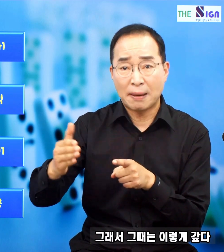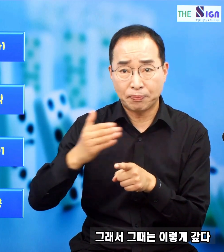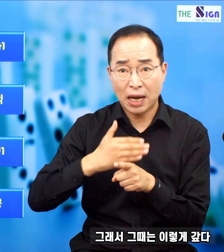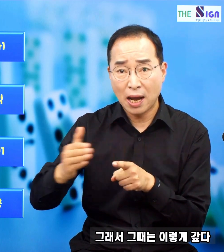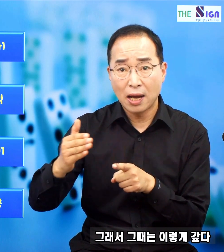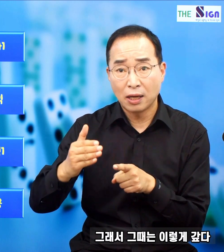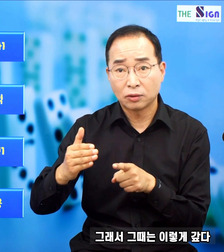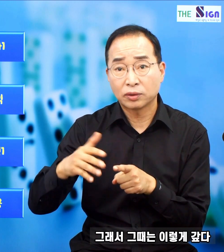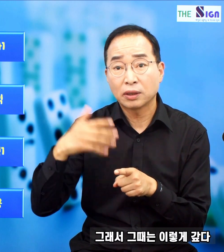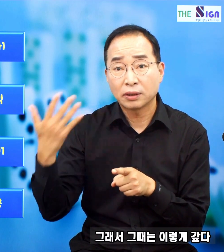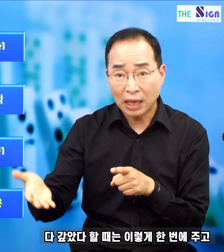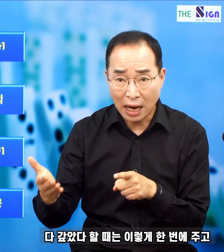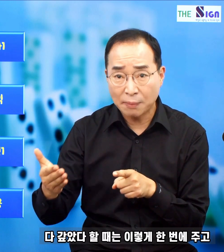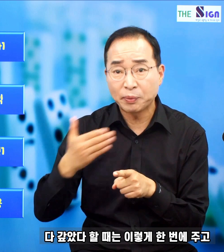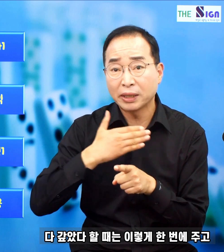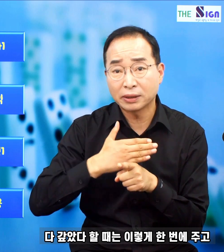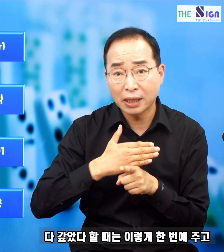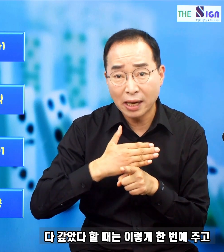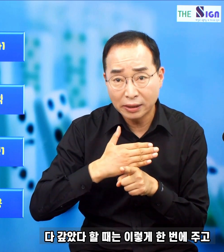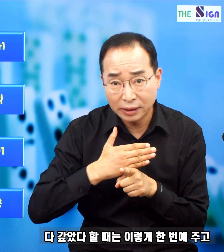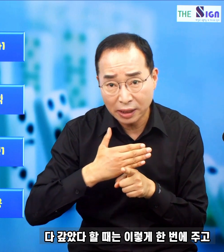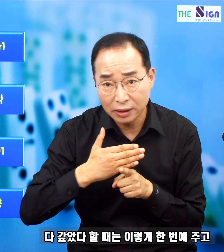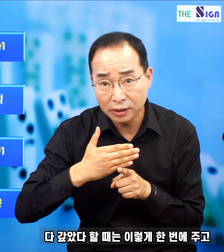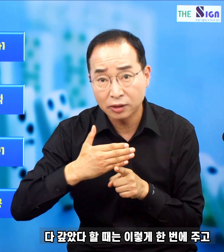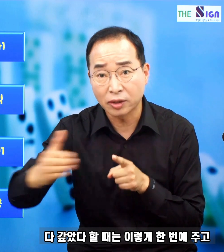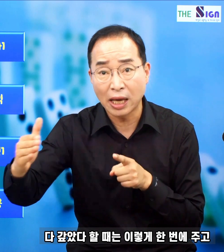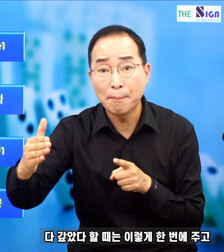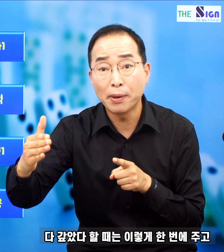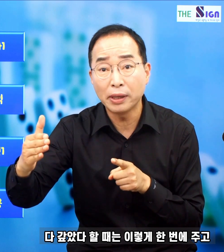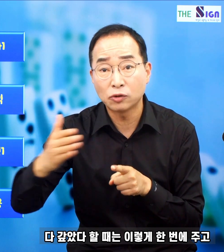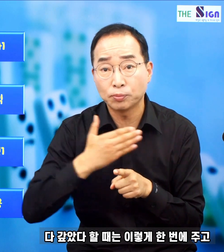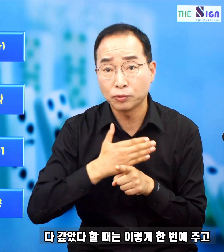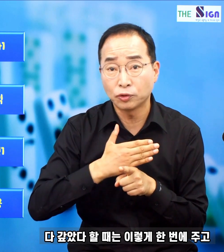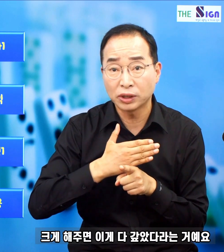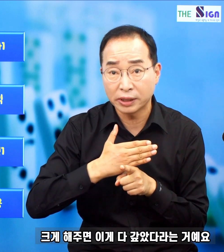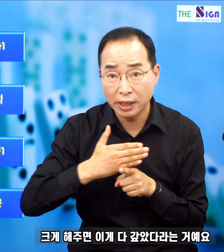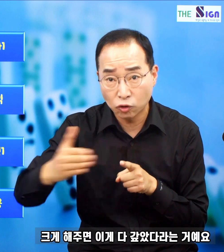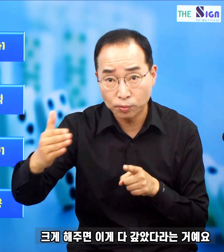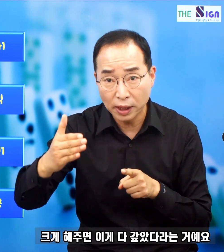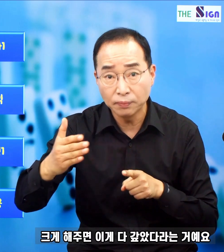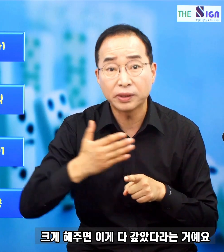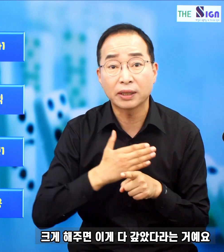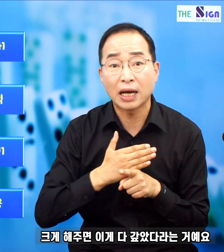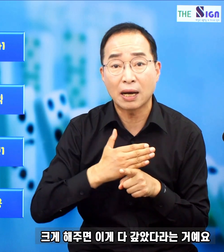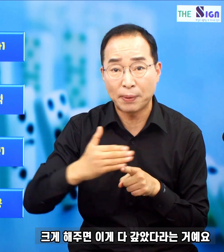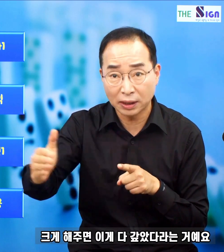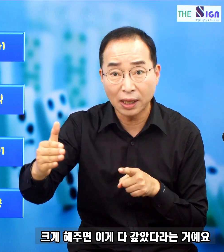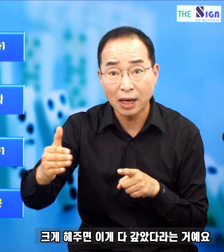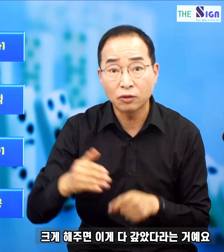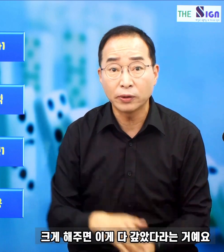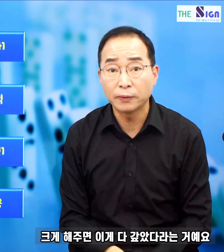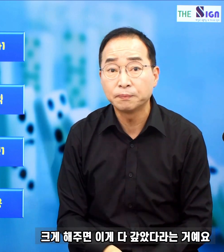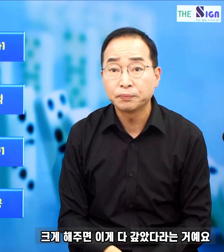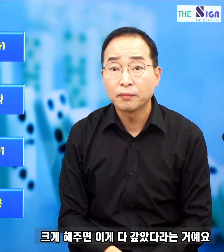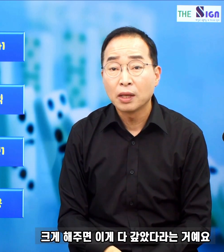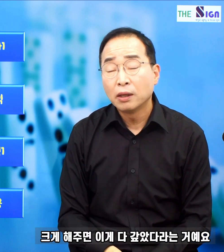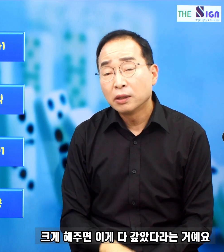갚다. 다 갚았다 할 때는 이렇게 한 번 해주고 크게 해주면 이게 다 갚았다라는 거예요.